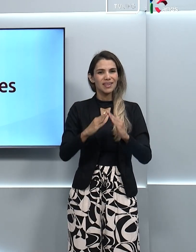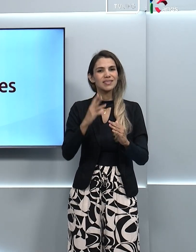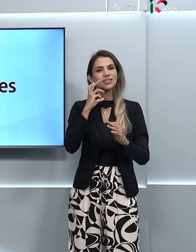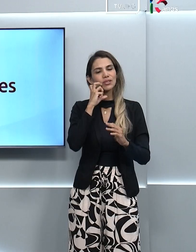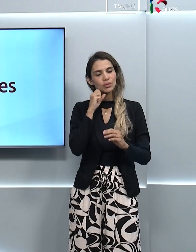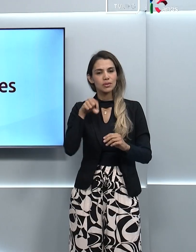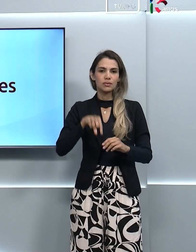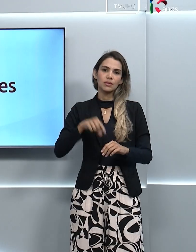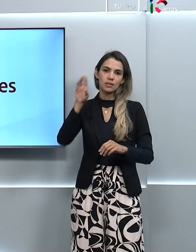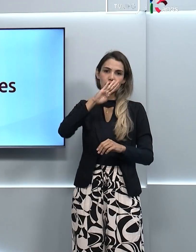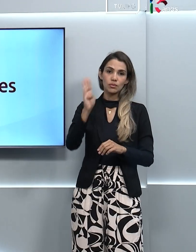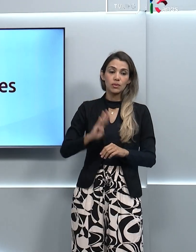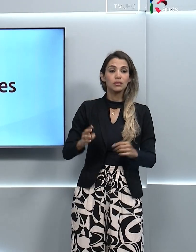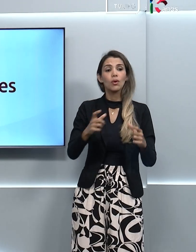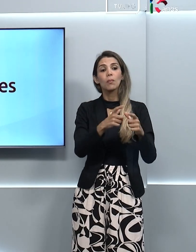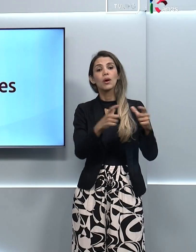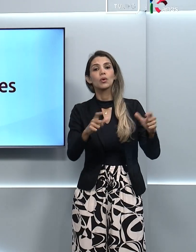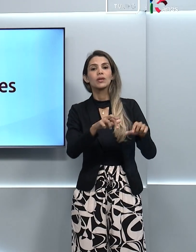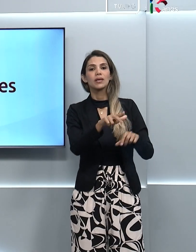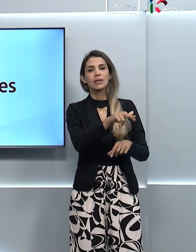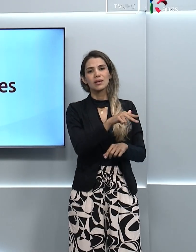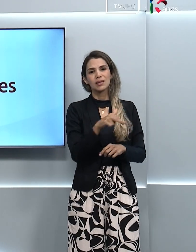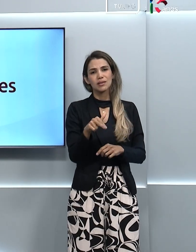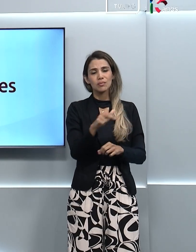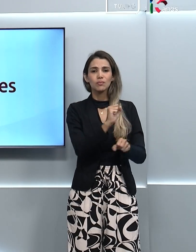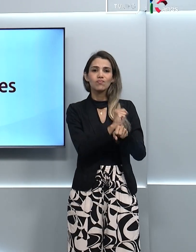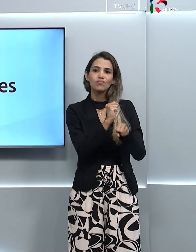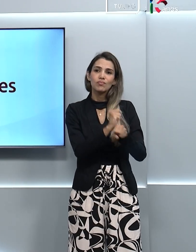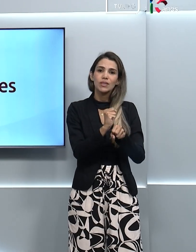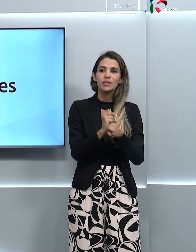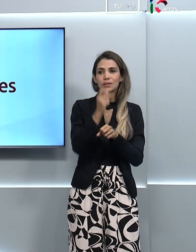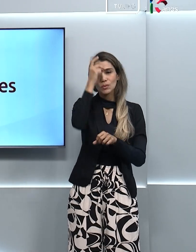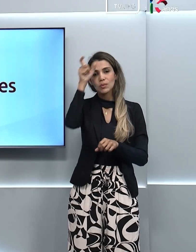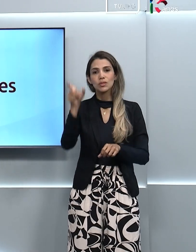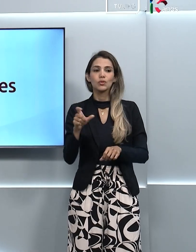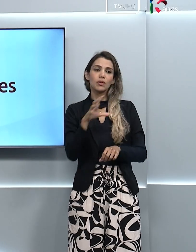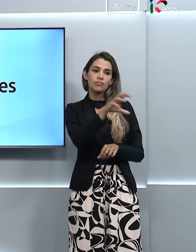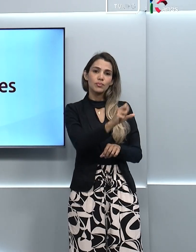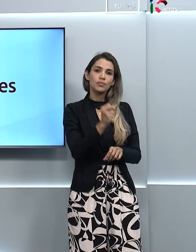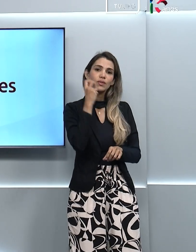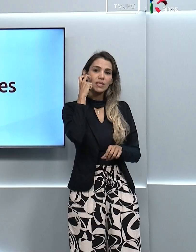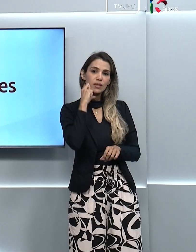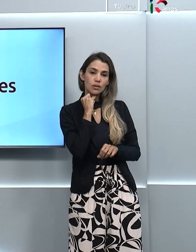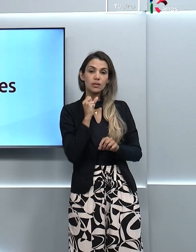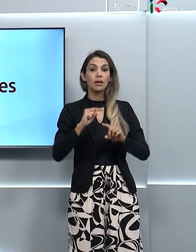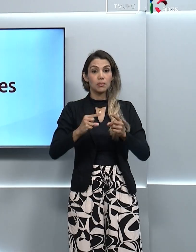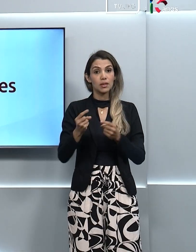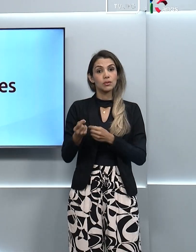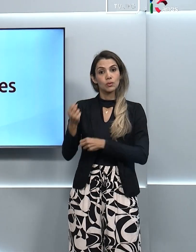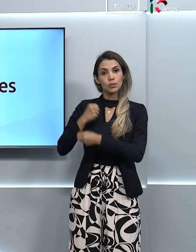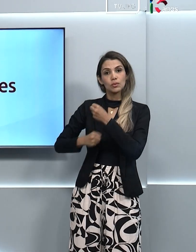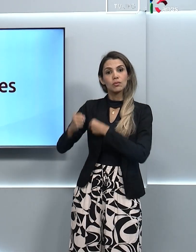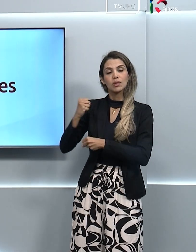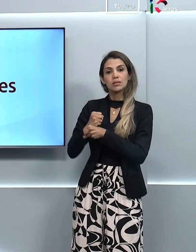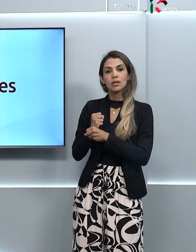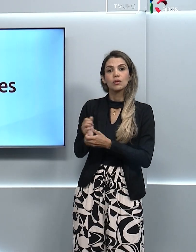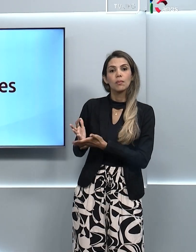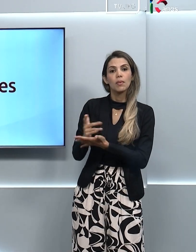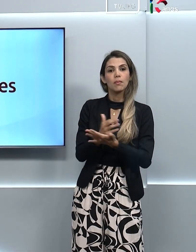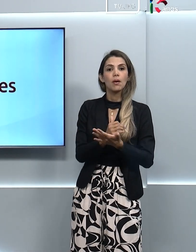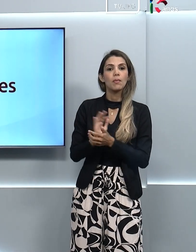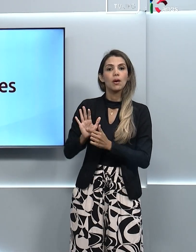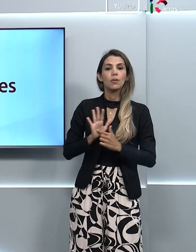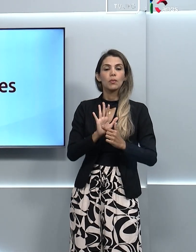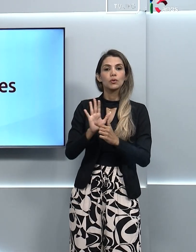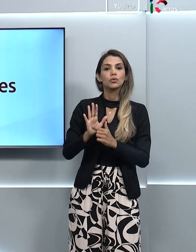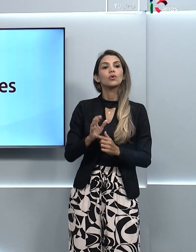são irmãos à espera de adoção. Mas dados do ano passado revelam que um crescimento na quantidade de adoção